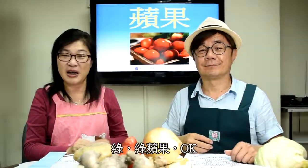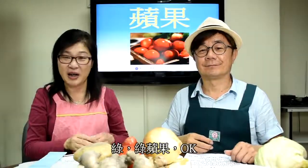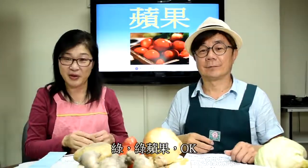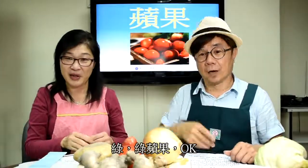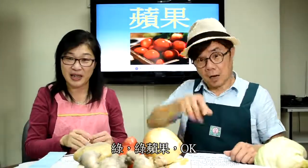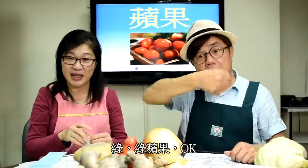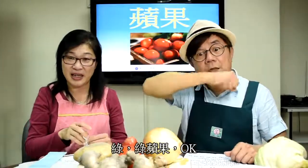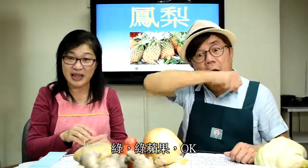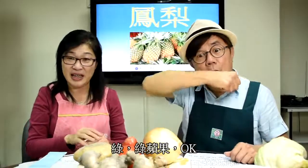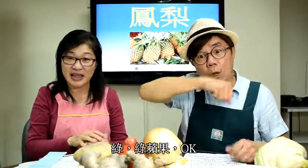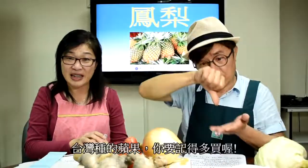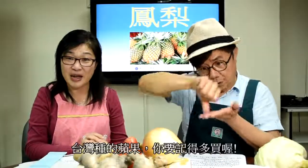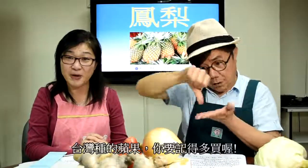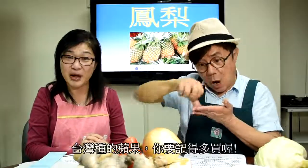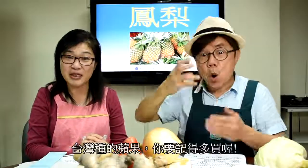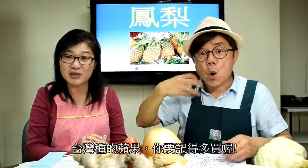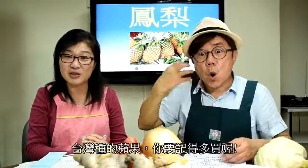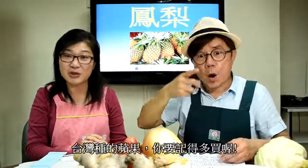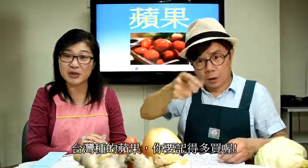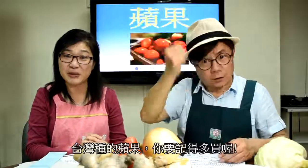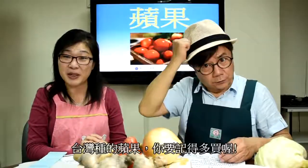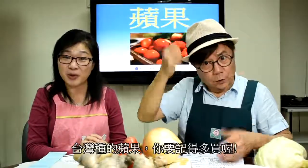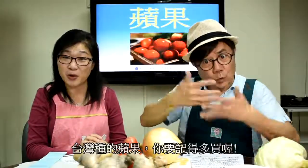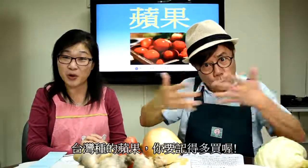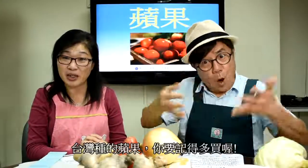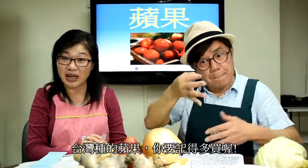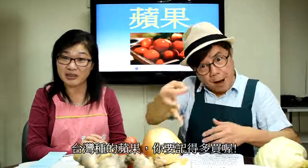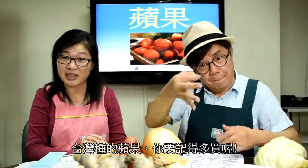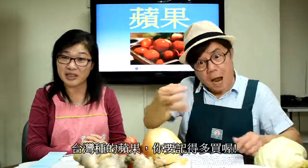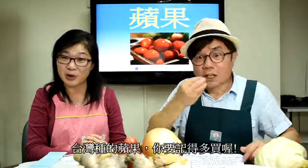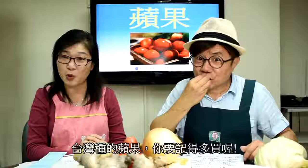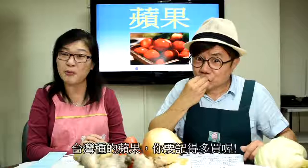OK， 台湾种的苹果你要记得多买哦。